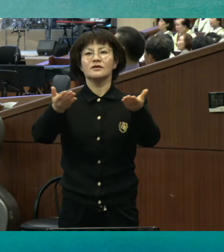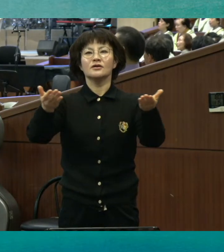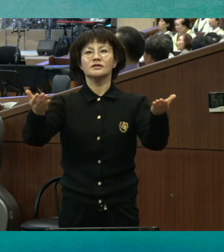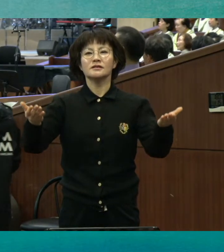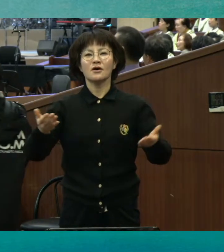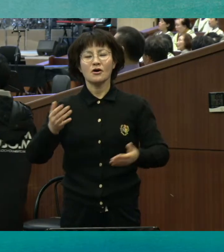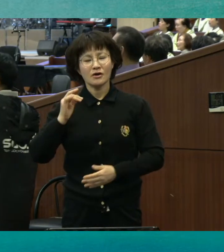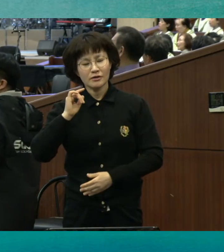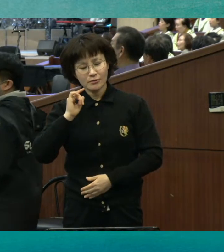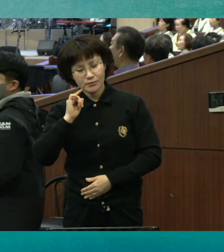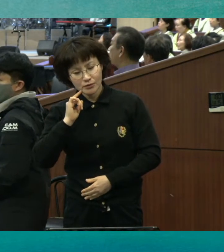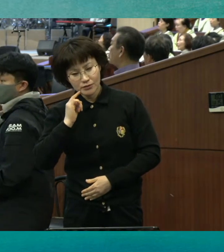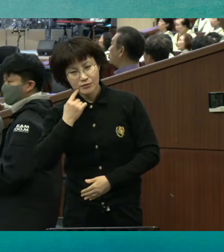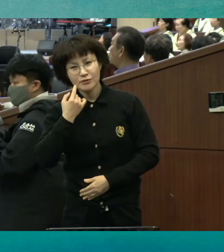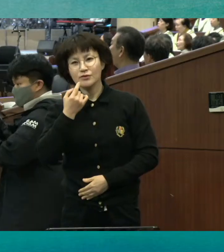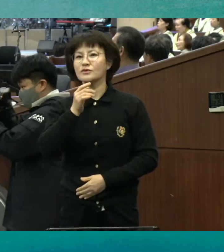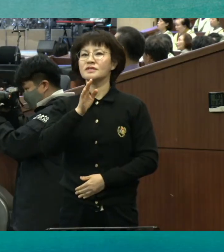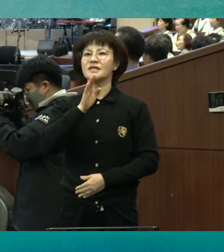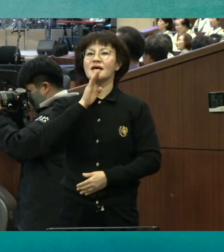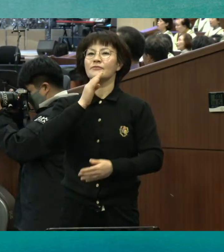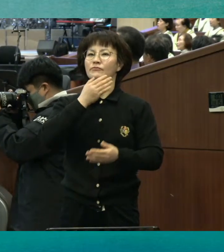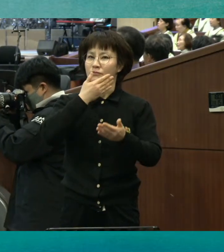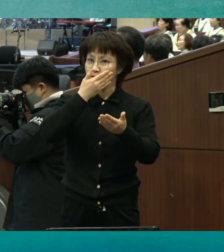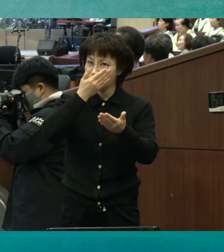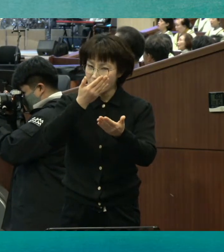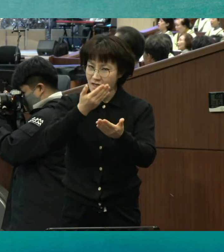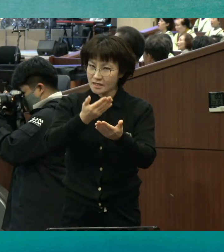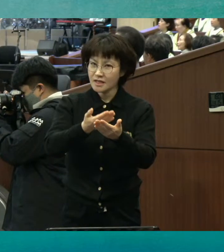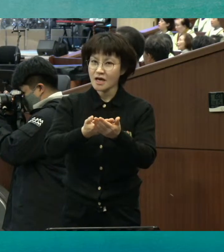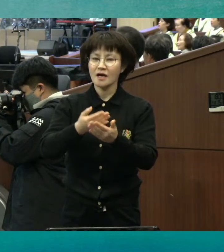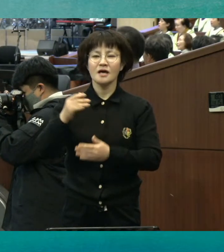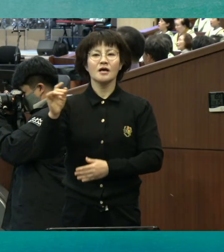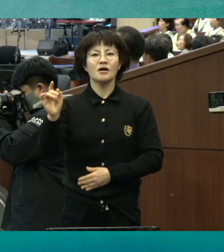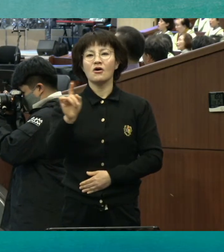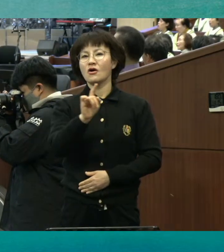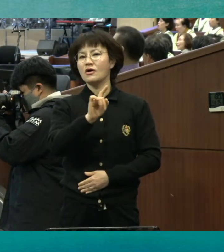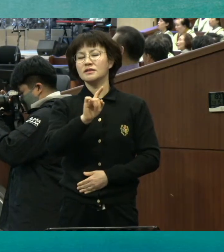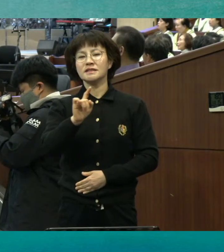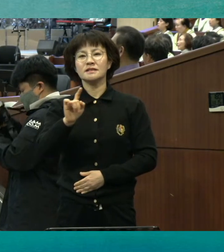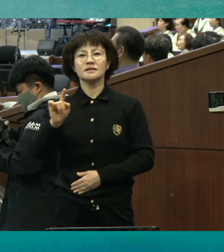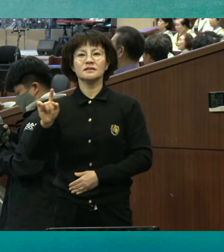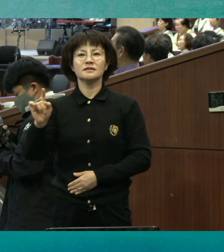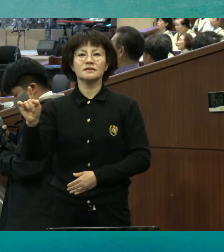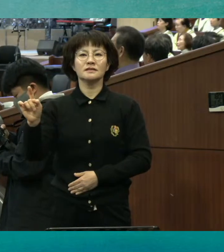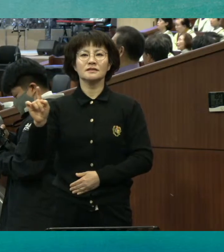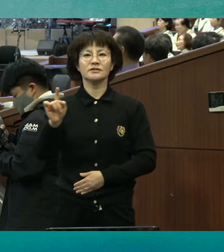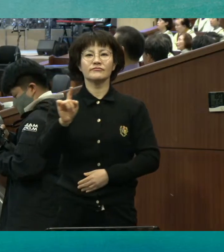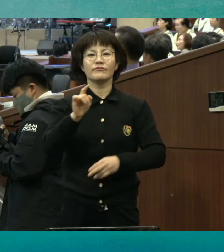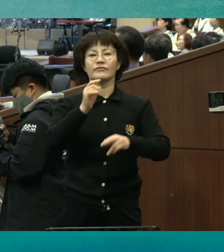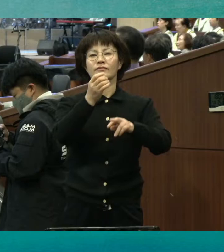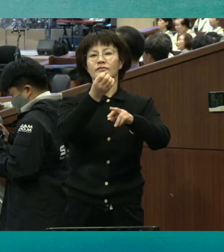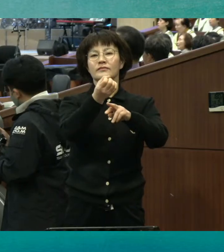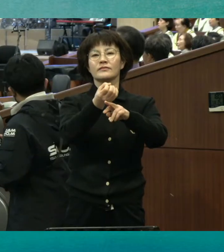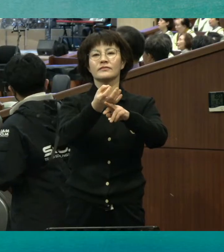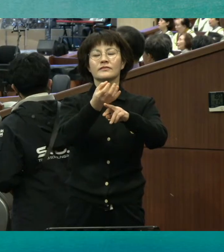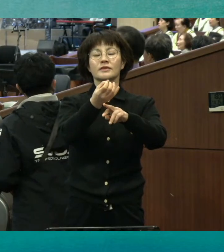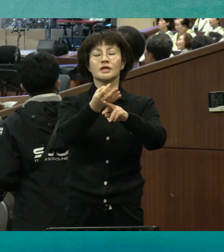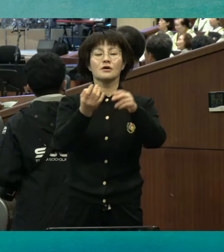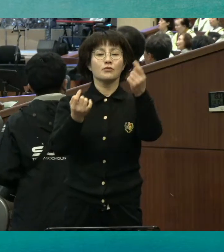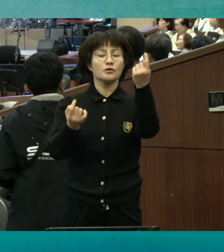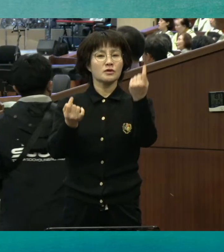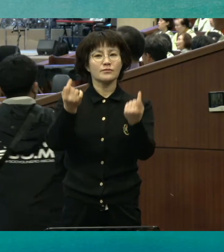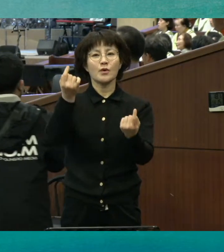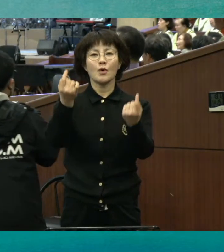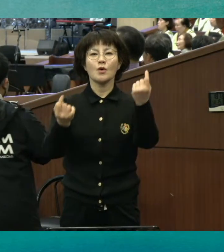너는 어여쁘고 참기하다 어느 보석보다